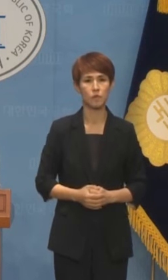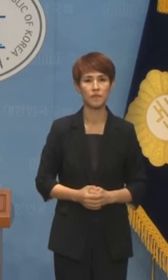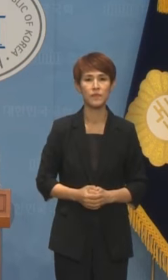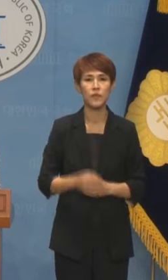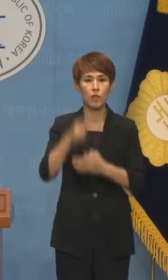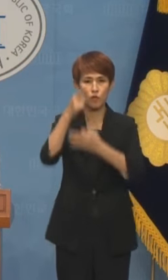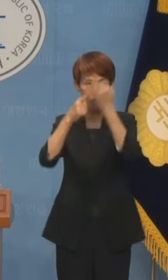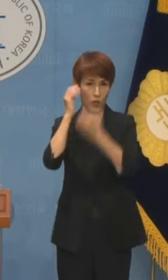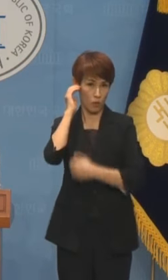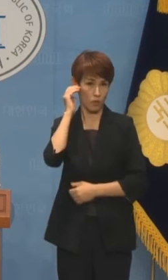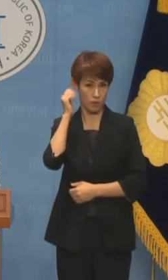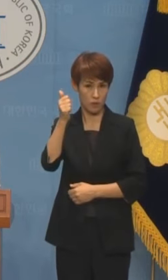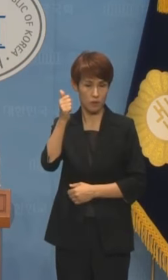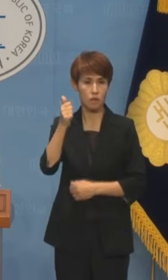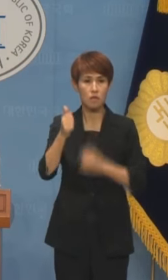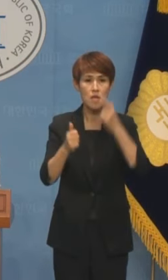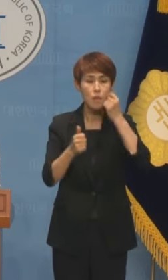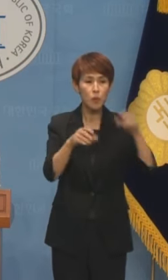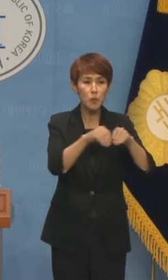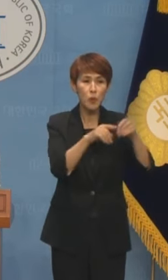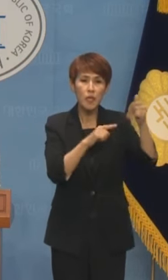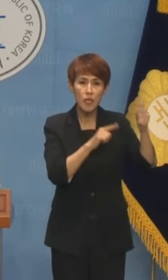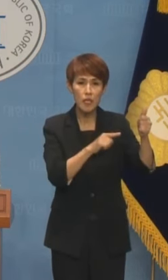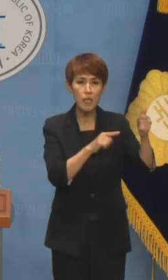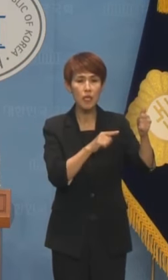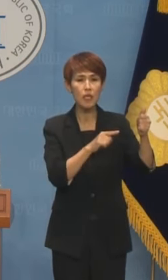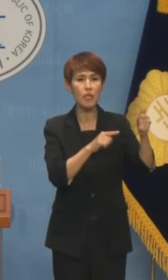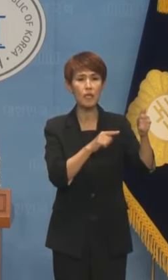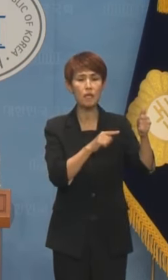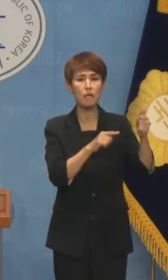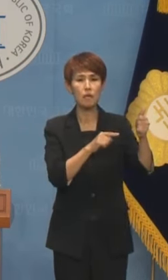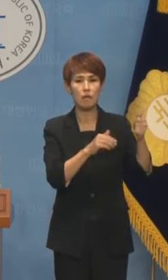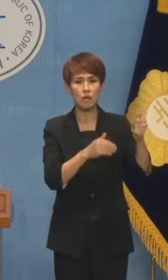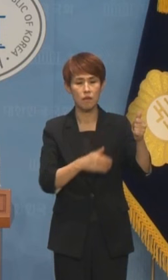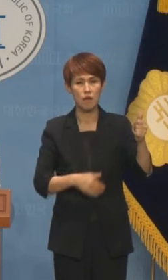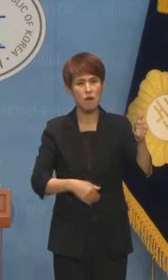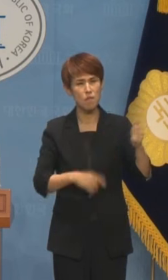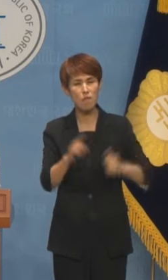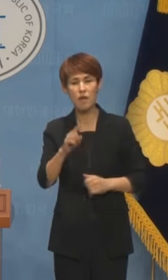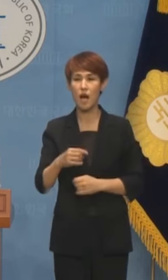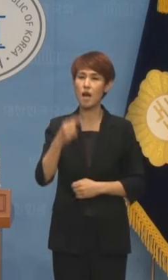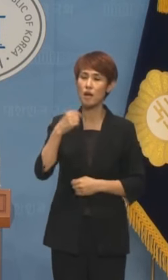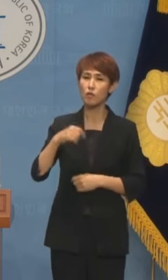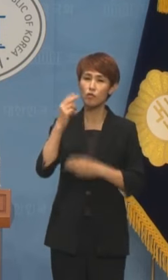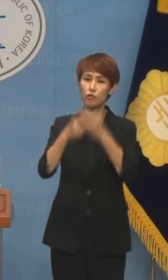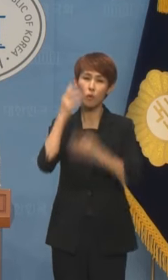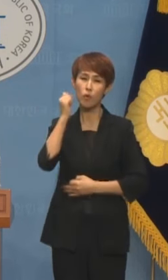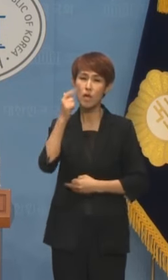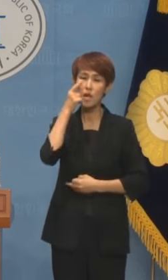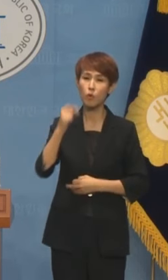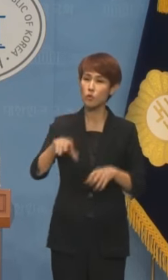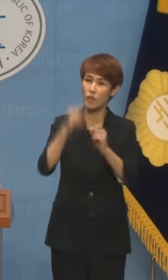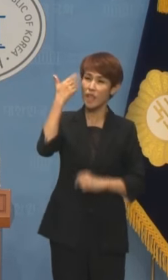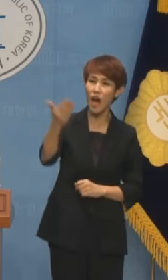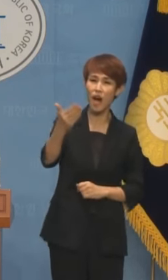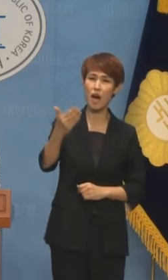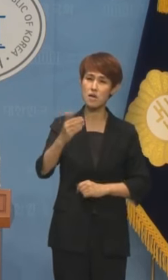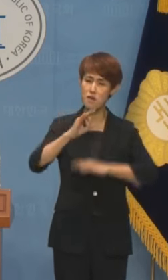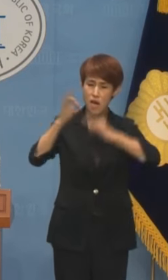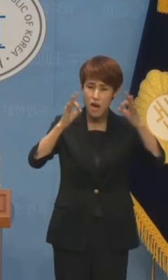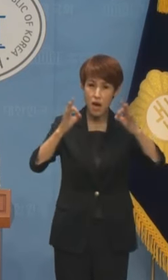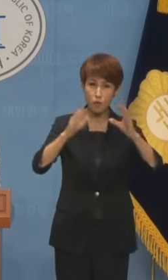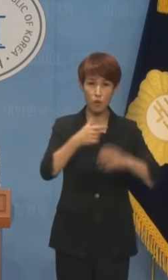윤석열 대통령은 일본 총리냐고 울부짖는 국민의 분노가 들린다면 모든 역량을